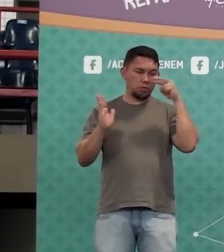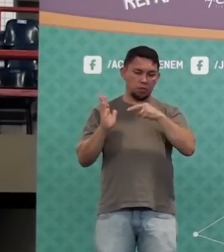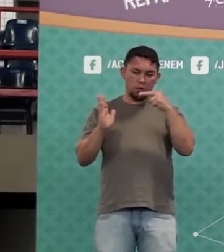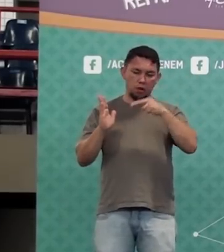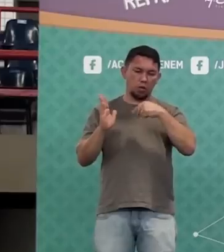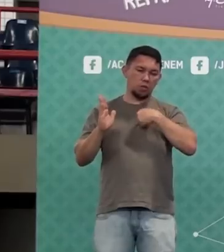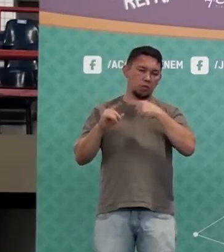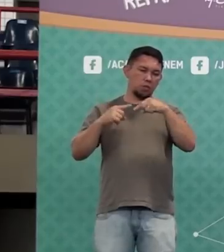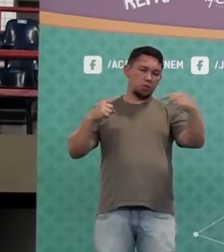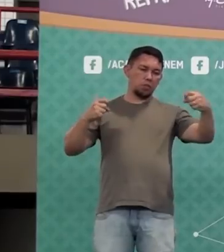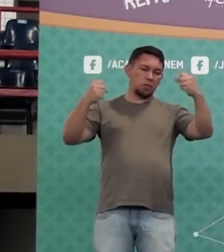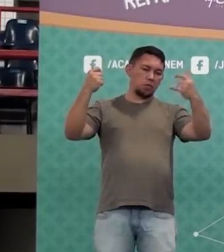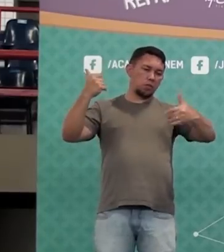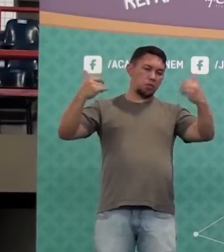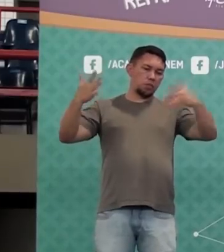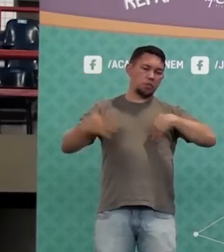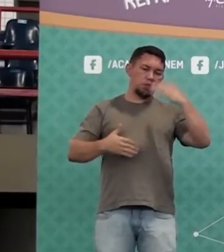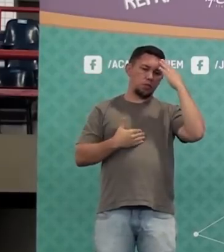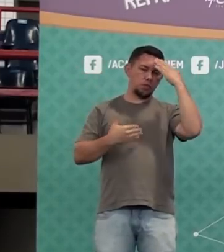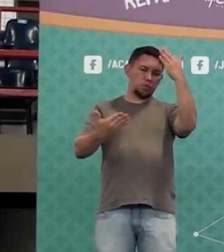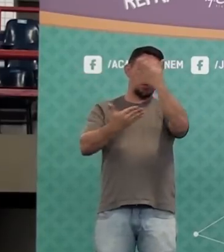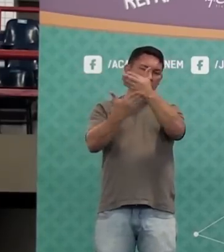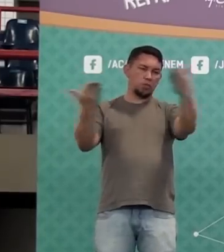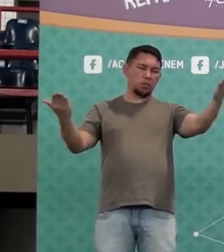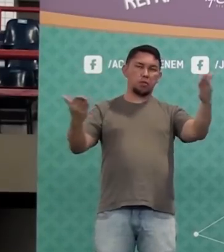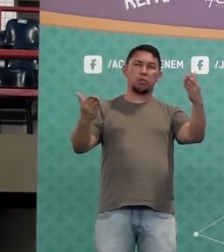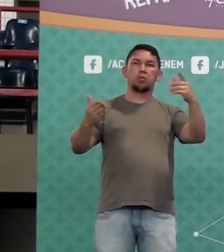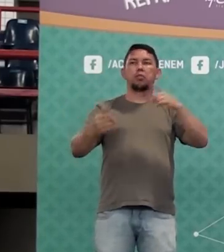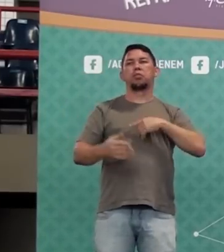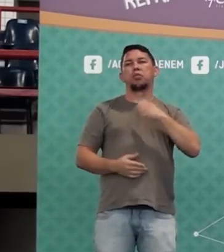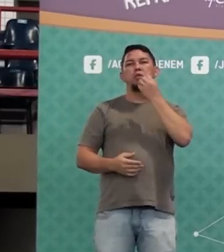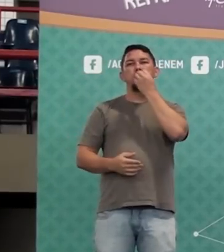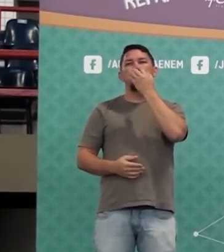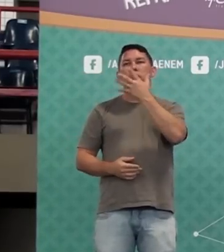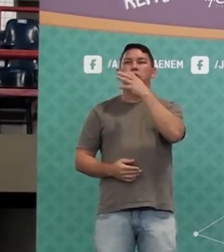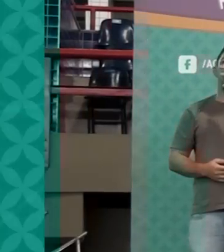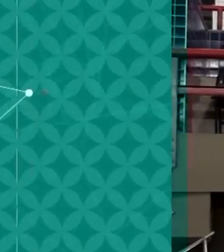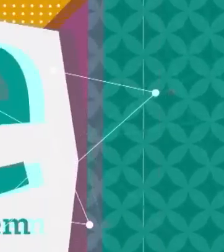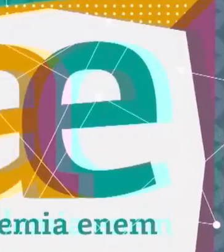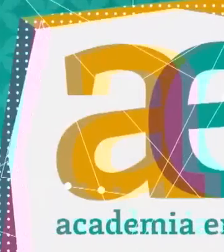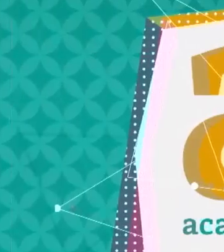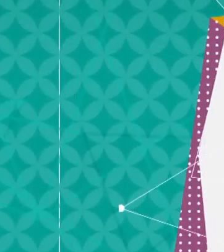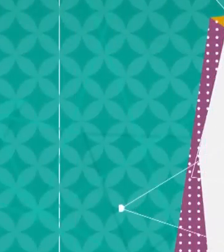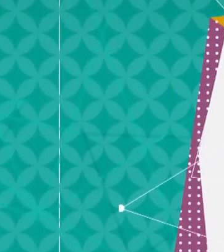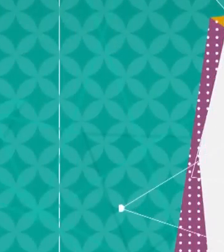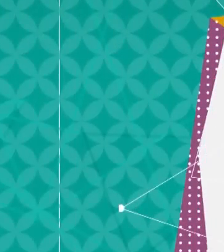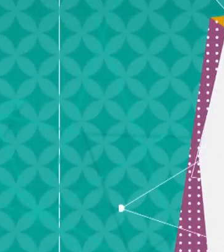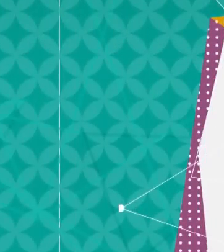todas essas regras citadas. Muito obrigada e um excelente final de semana. Tchau.